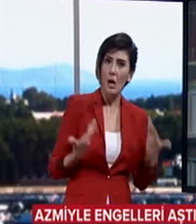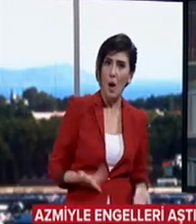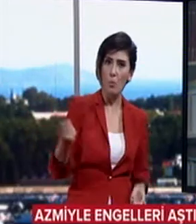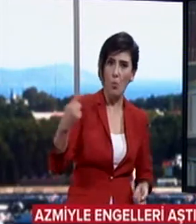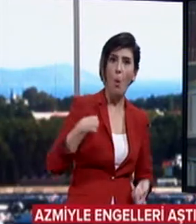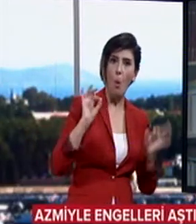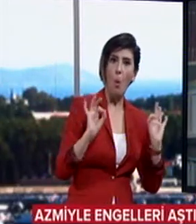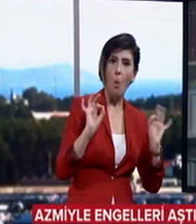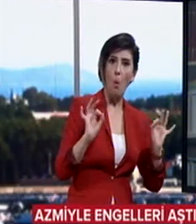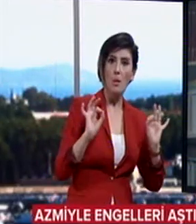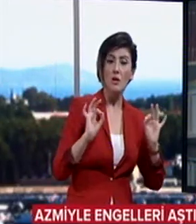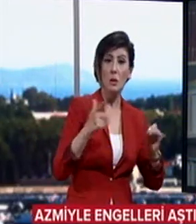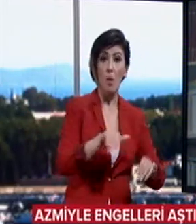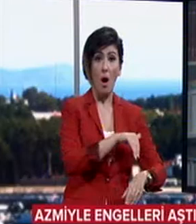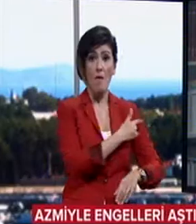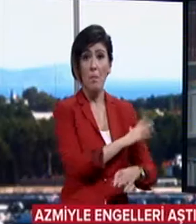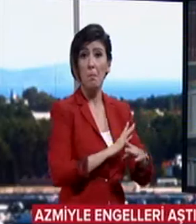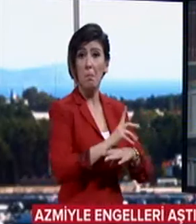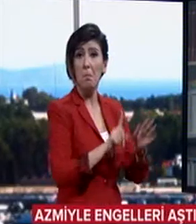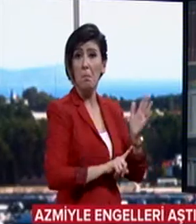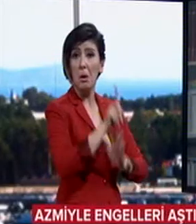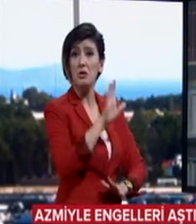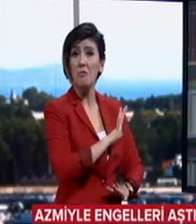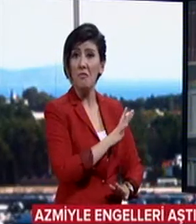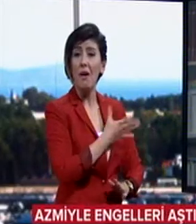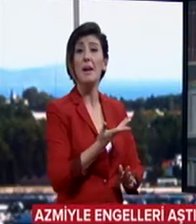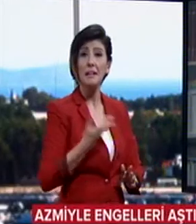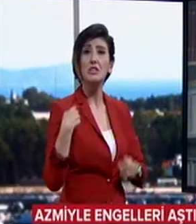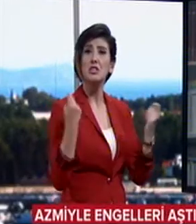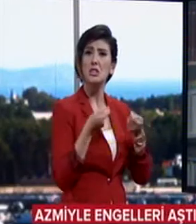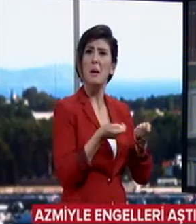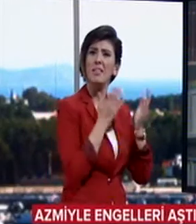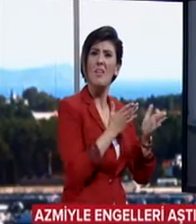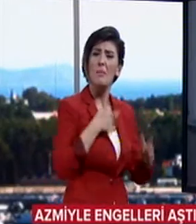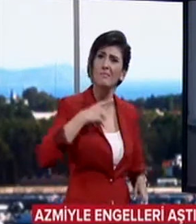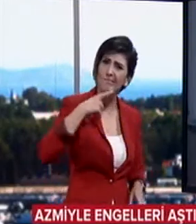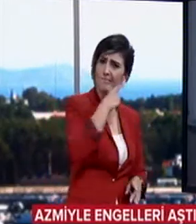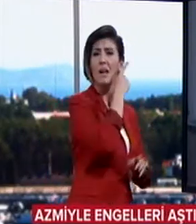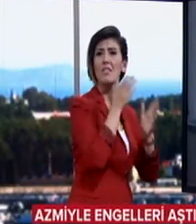biz bu avukat başarılı bunu yapabiliyor işini çok iyi yapıyor dedirteceğim diyerek işime devam ettim.